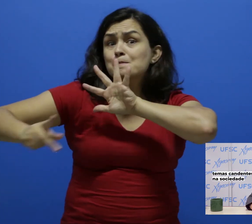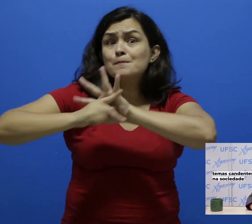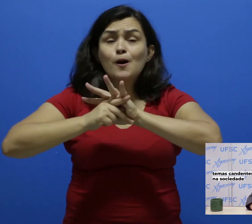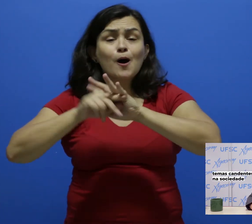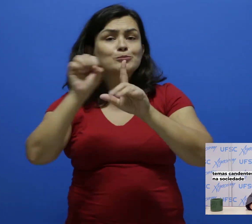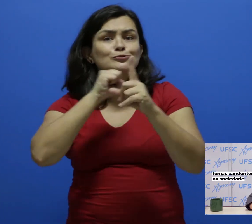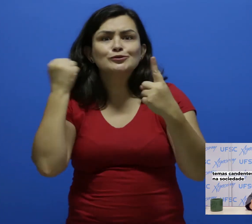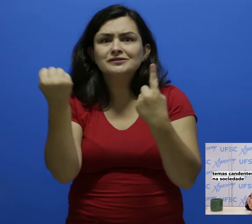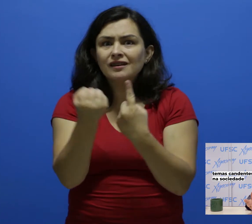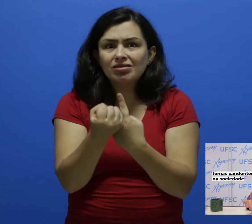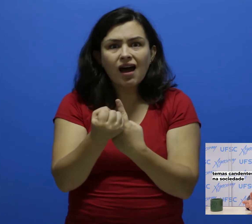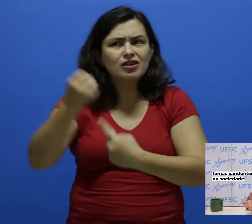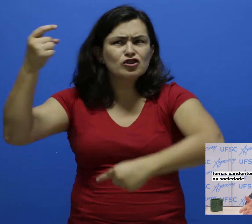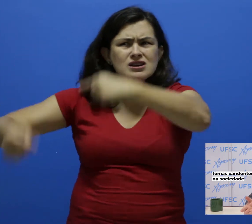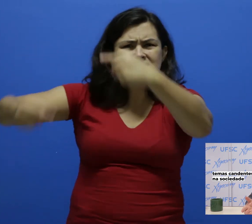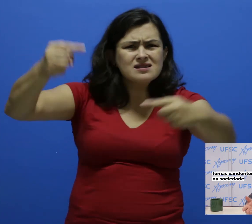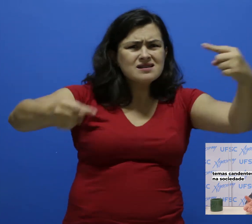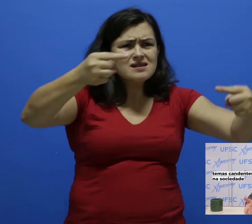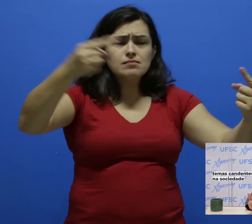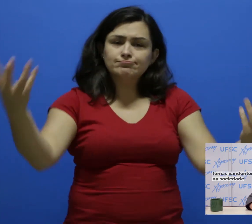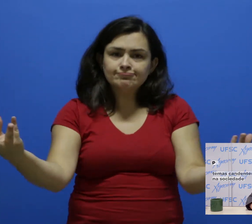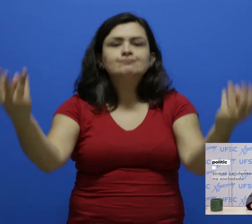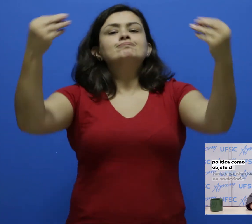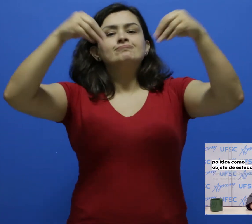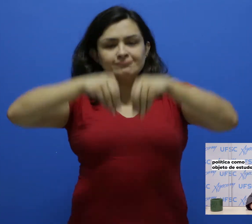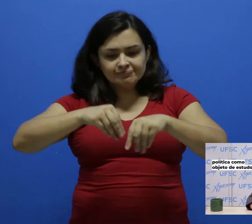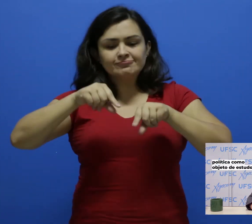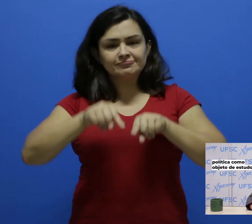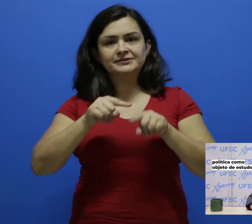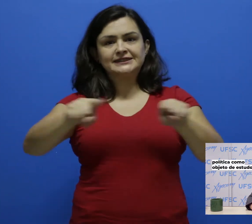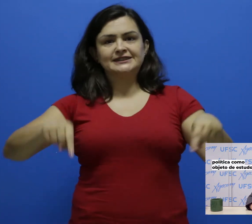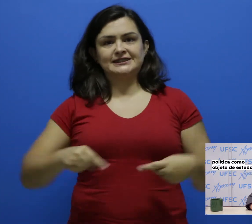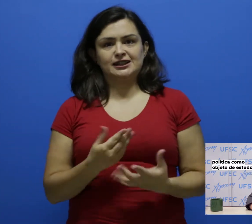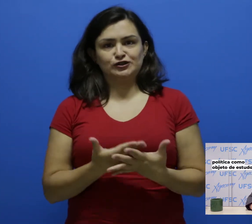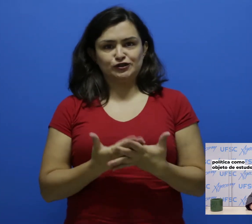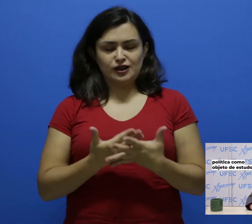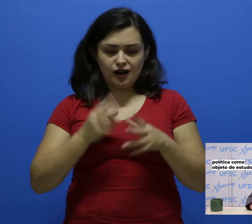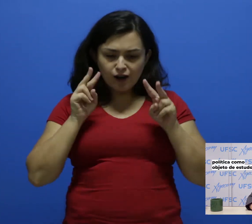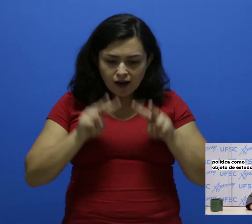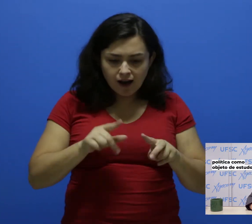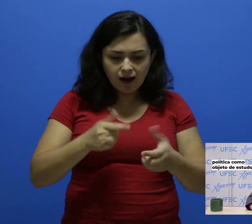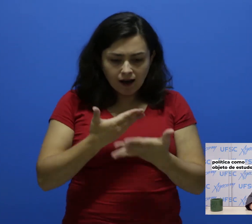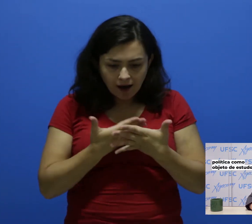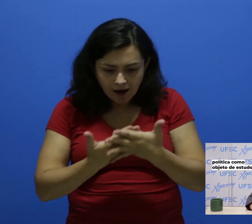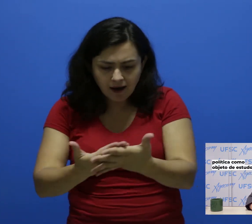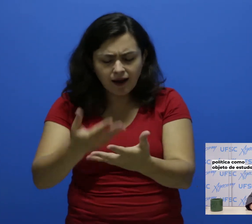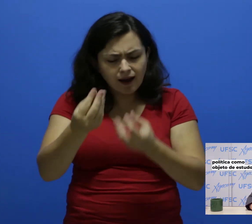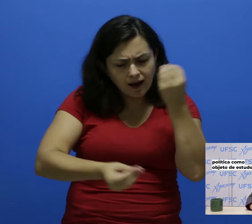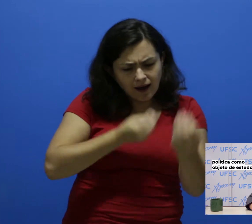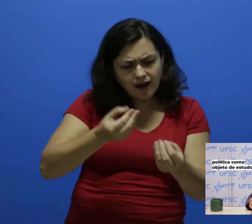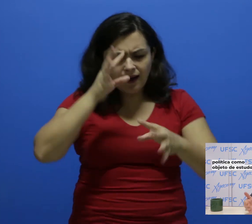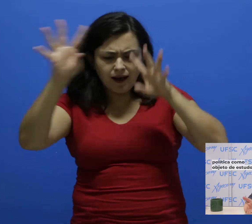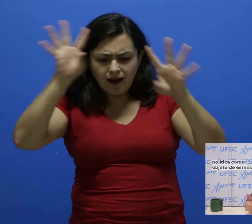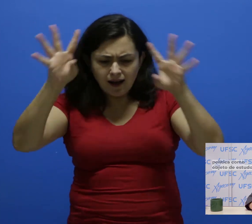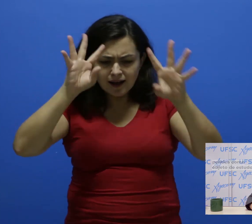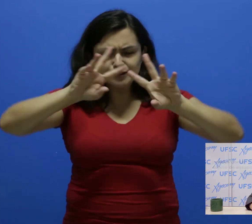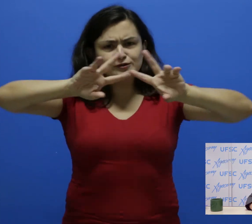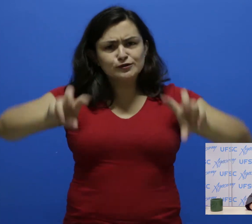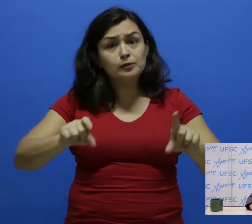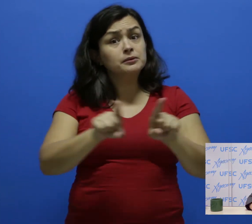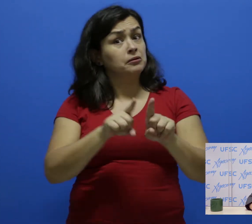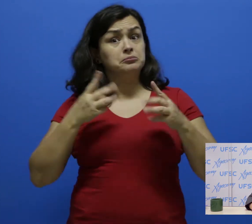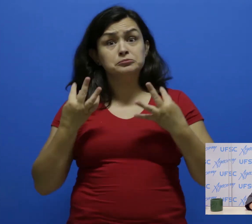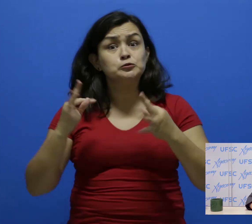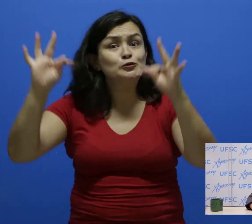sociedade, sejam as disputas políticas, a política também é objeto de estudo, a desigualdade social, a própria